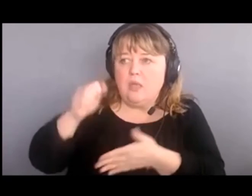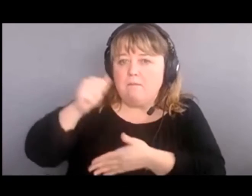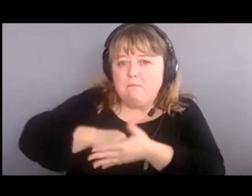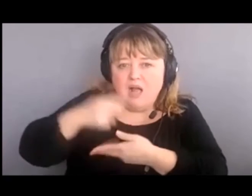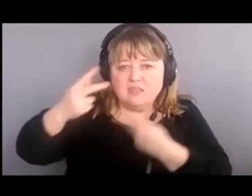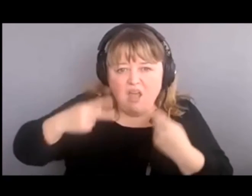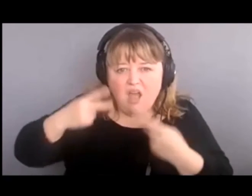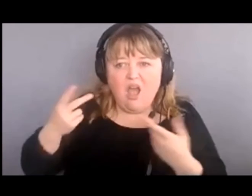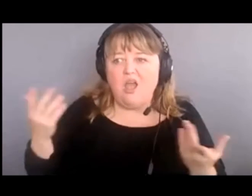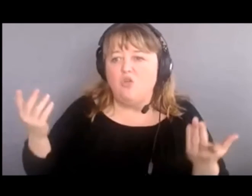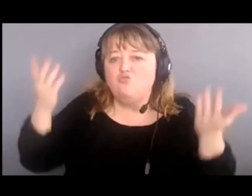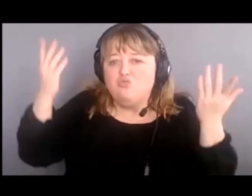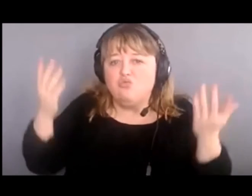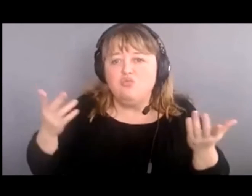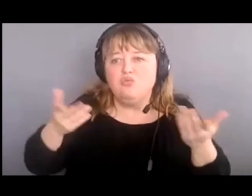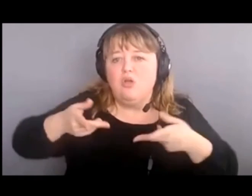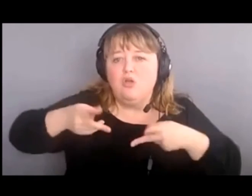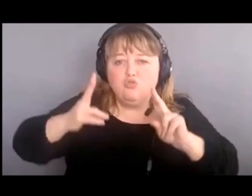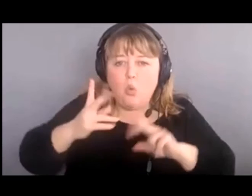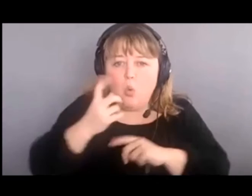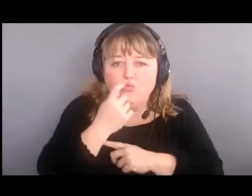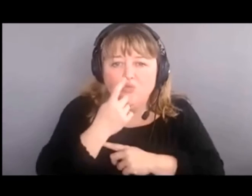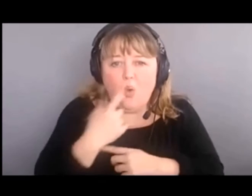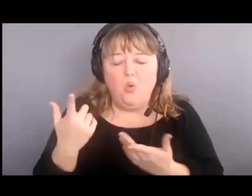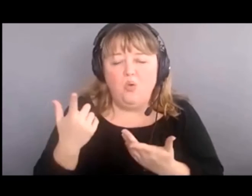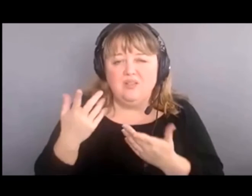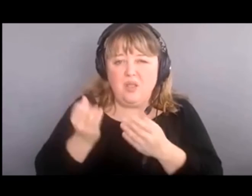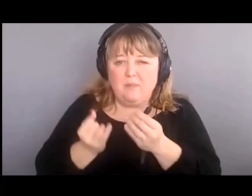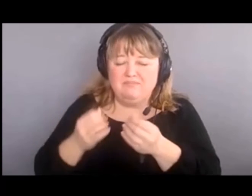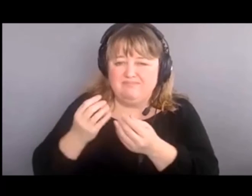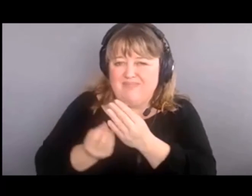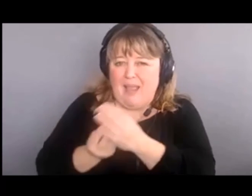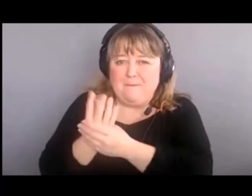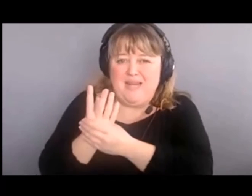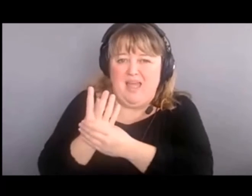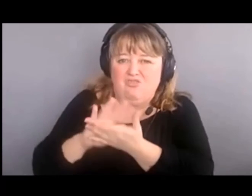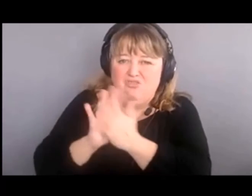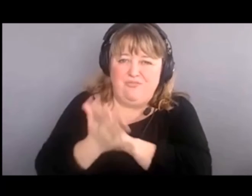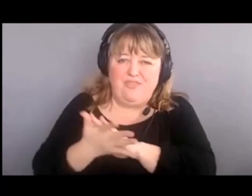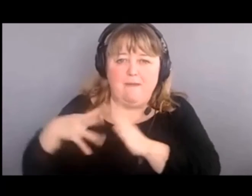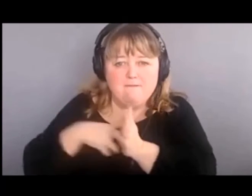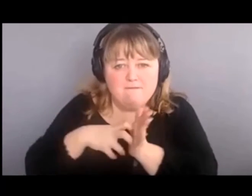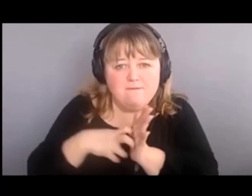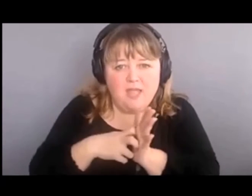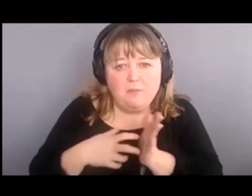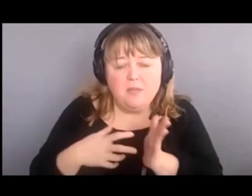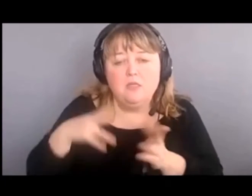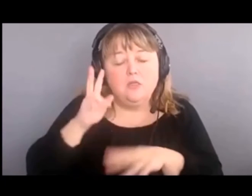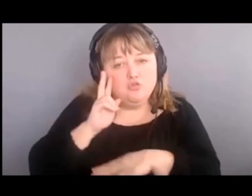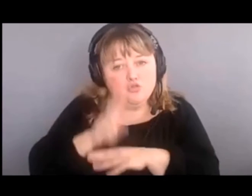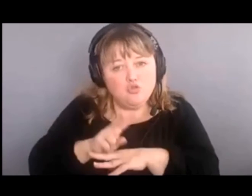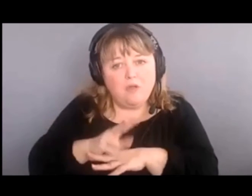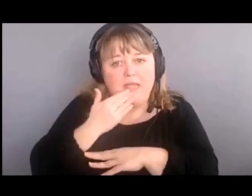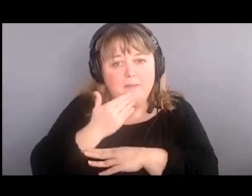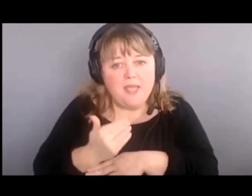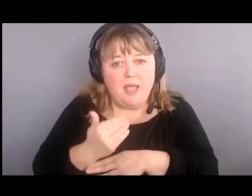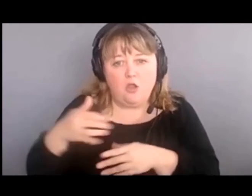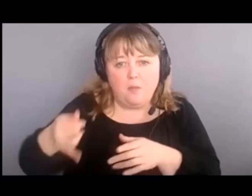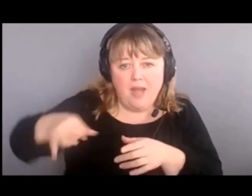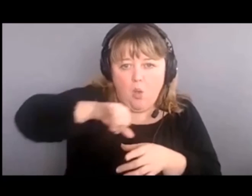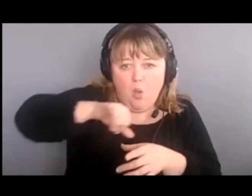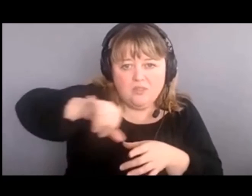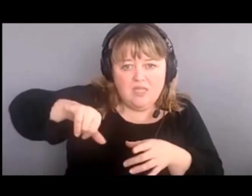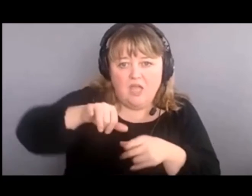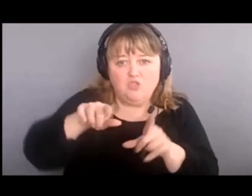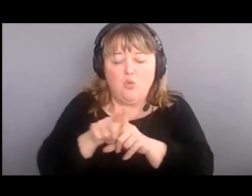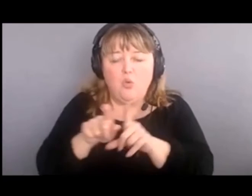et puis le plant est affaibli. Donc, surveillez beaucoup votre arrosage et la circulation d'air. Par rapport